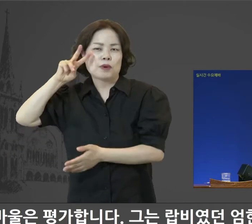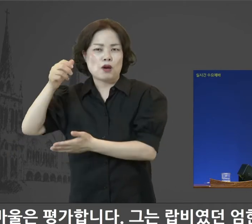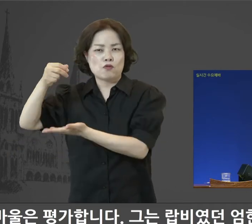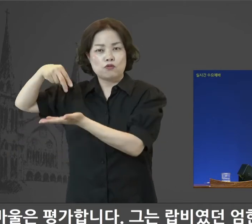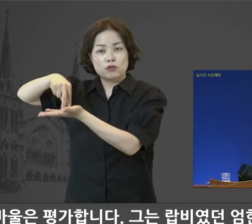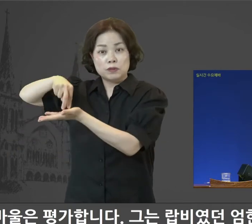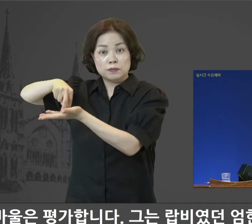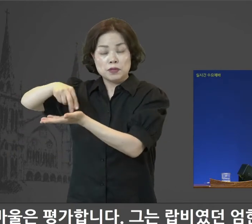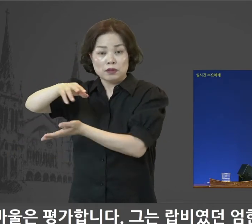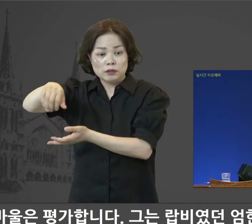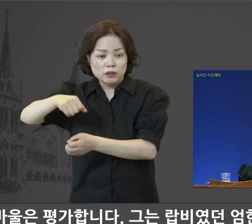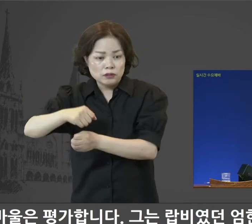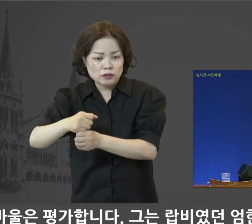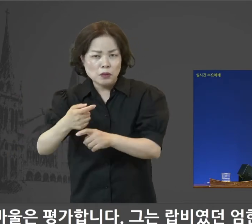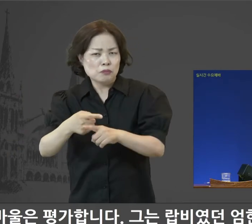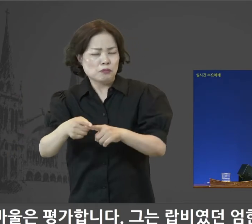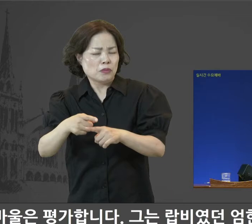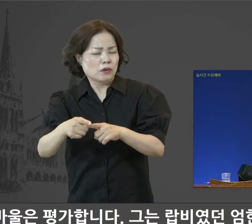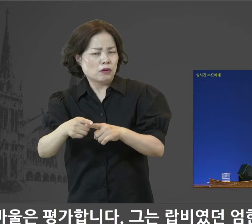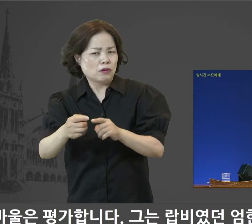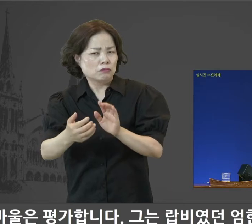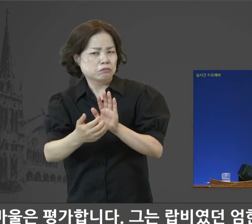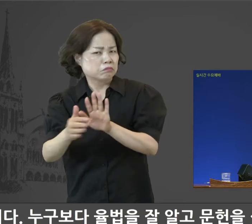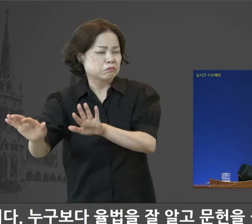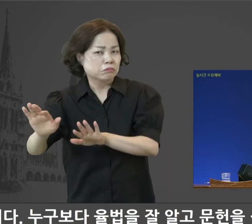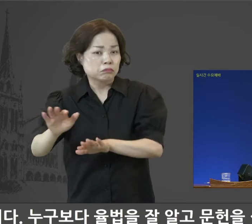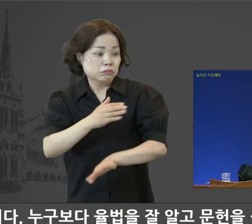이런 바울의 평가를 외면하는 것이 정당할까요?